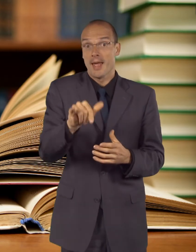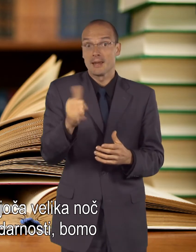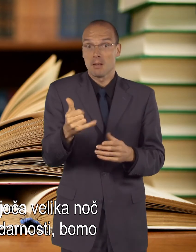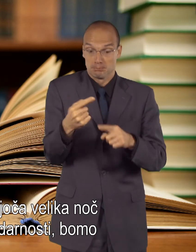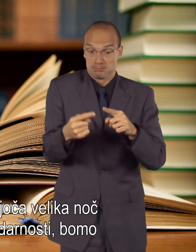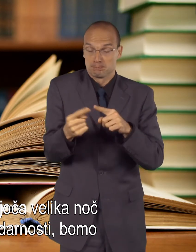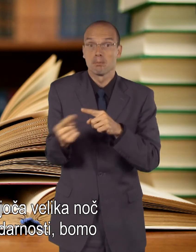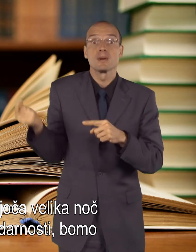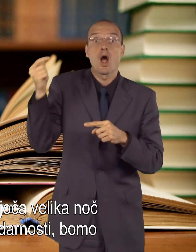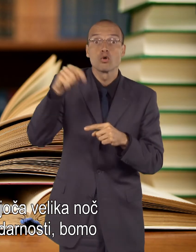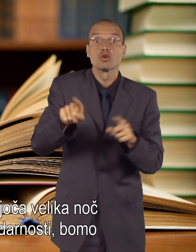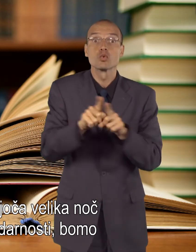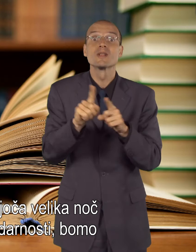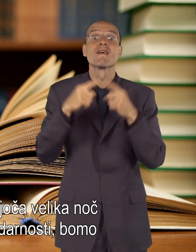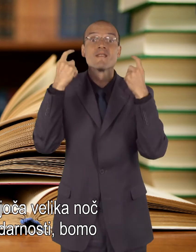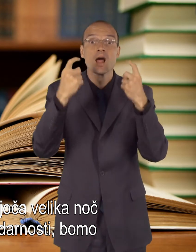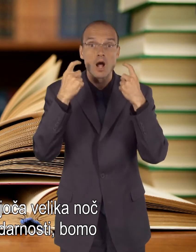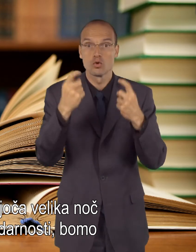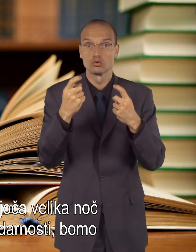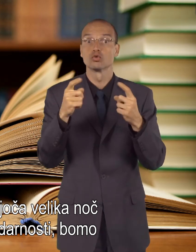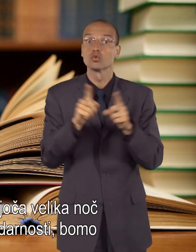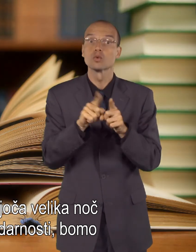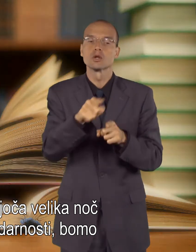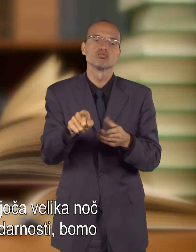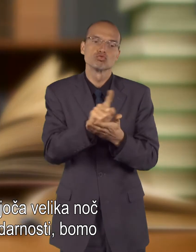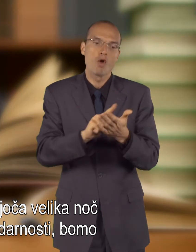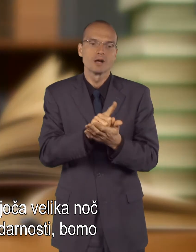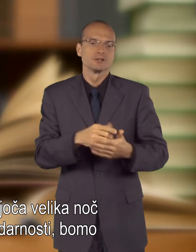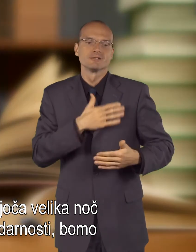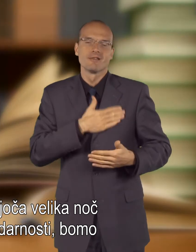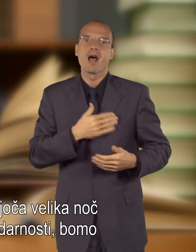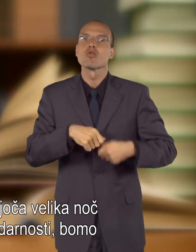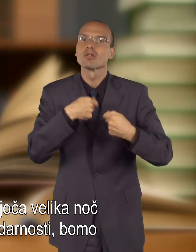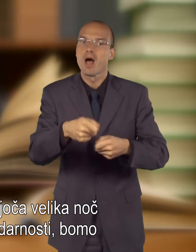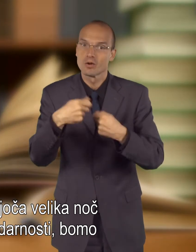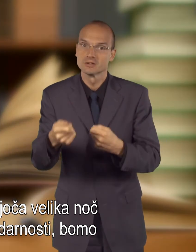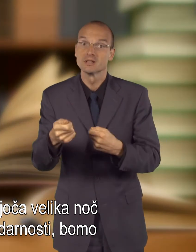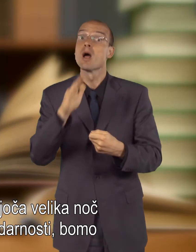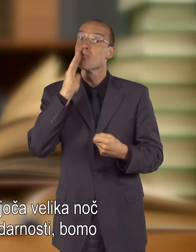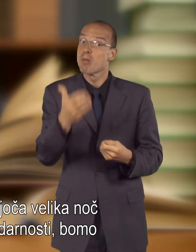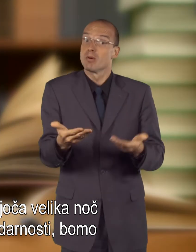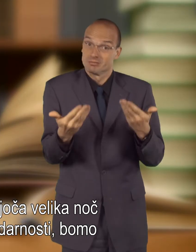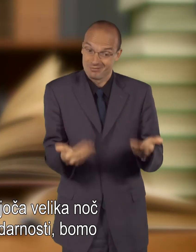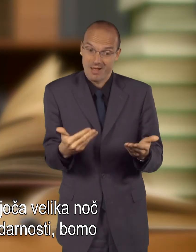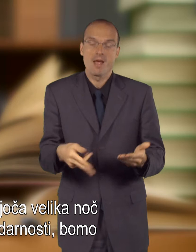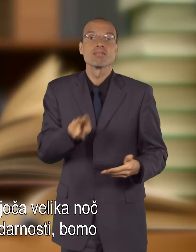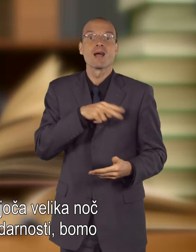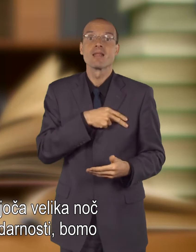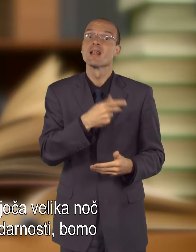Ker je prihajajoča velika noč tudi čas radodarnosti, bomo tokrat nagradili 2 gledalca, ki bosta pravilno